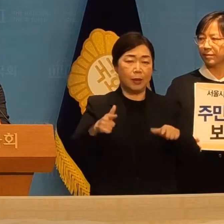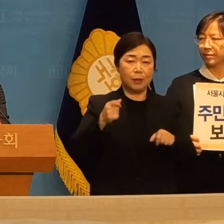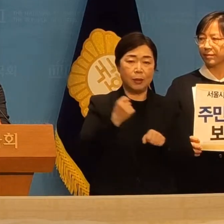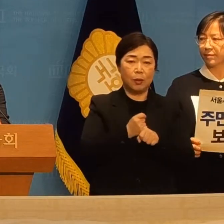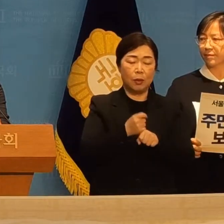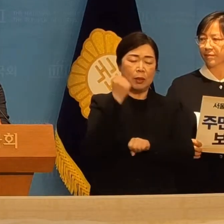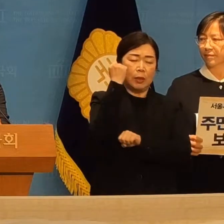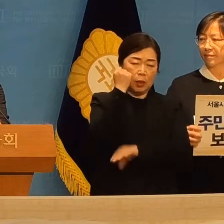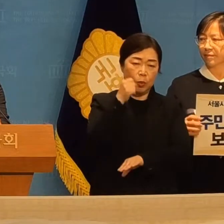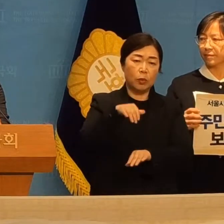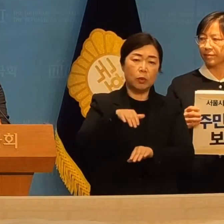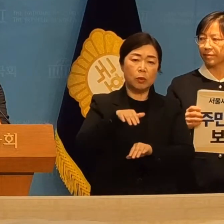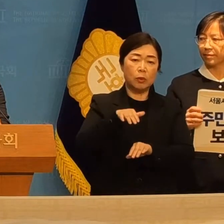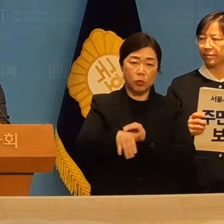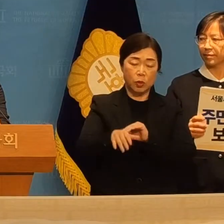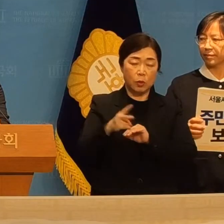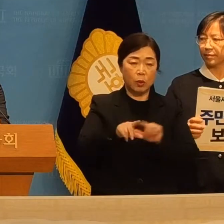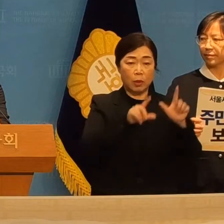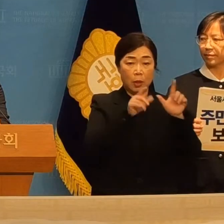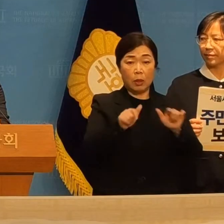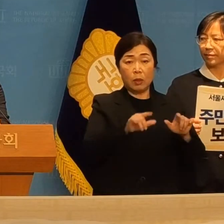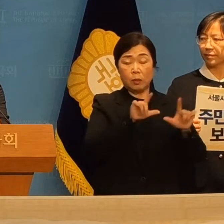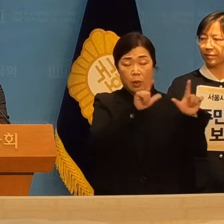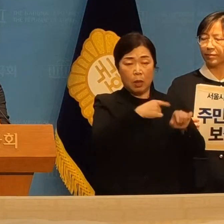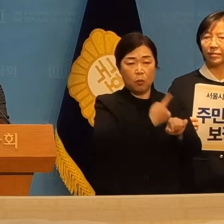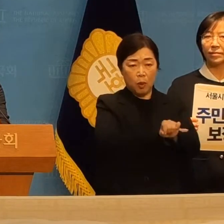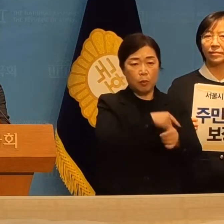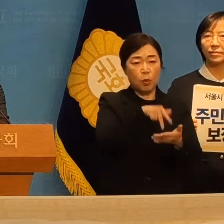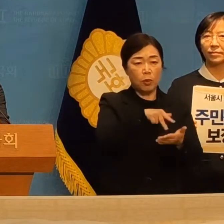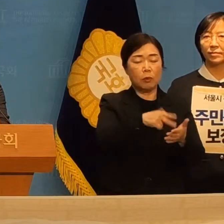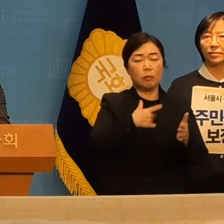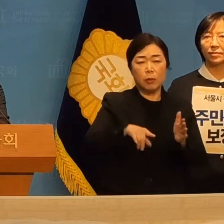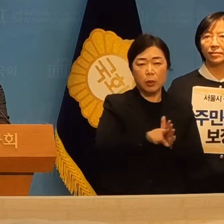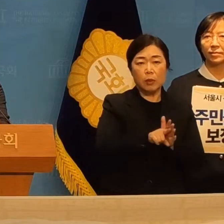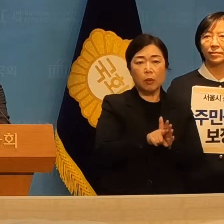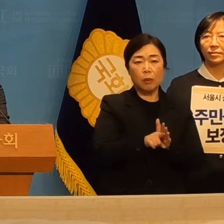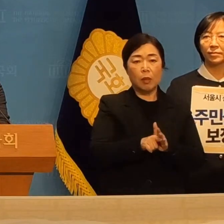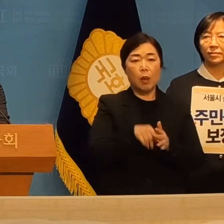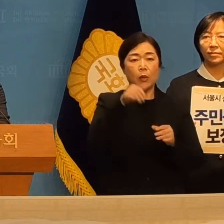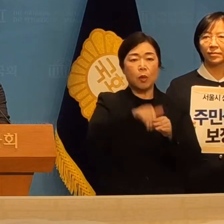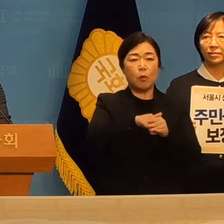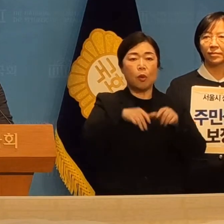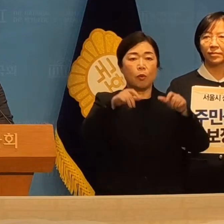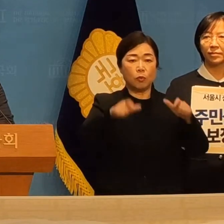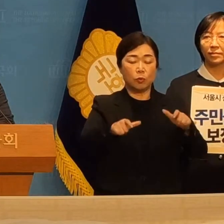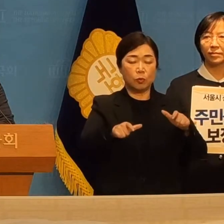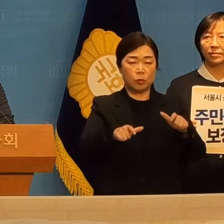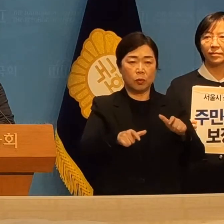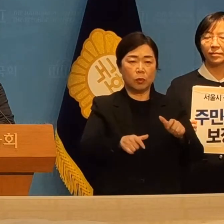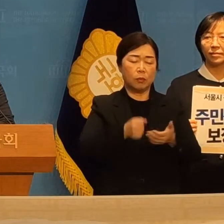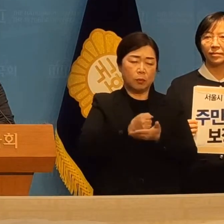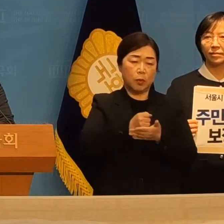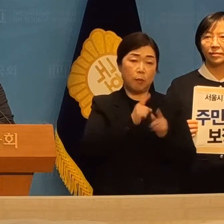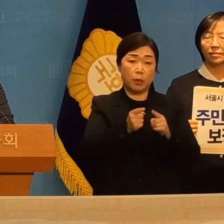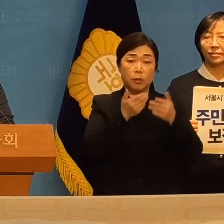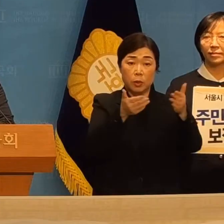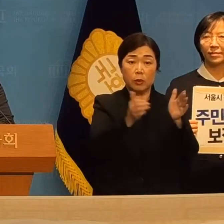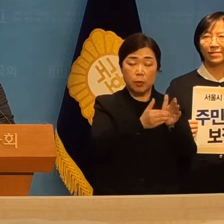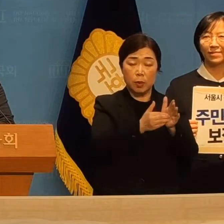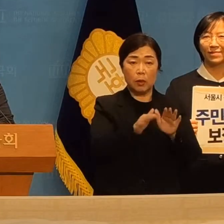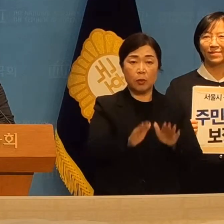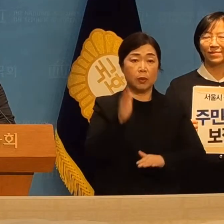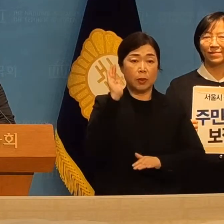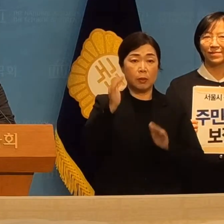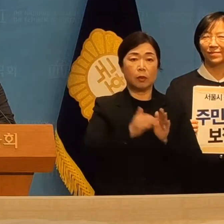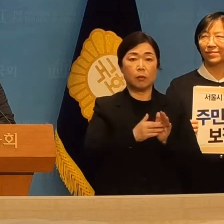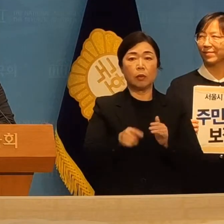민주주의, 주민 생활권 보장을 우선으로 선거구를 획정하라고 촉구하는 기자회견을 진행했습니다. 기자회견은 이것으로